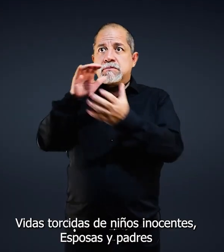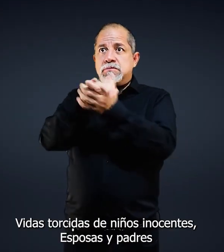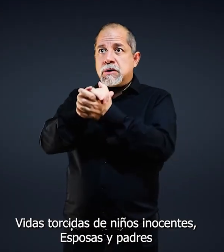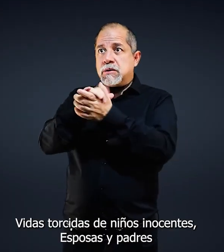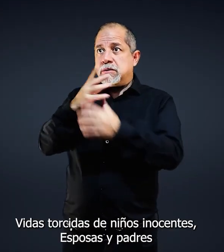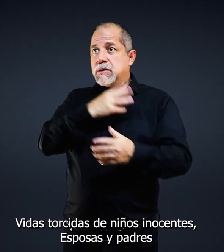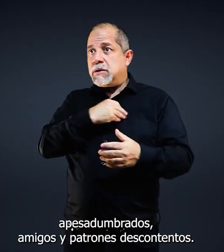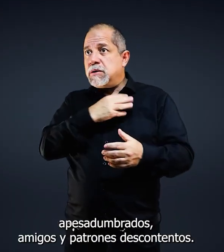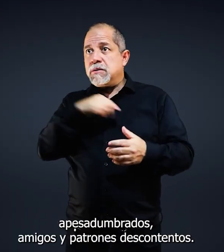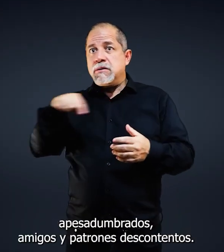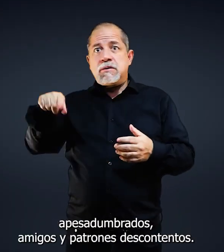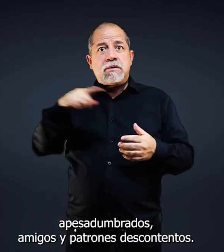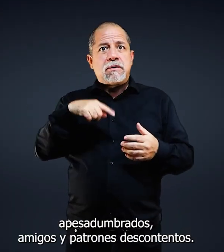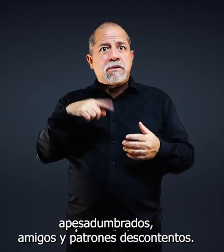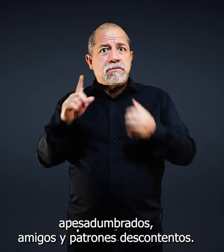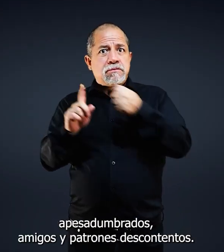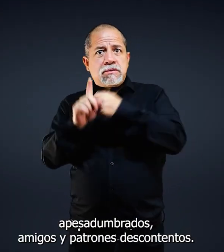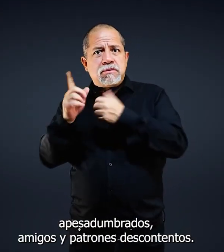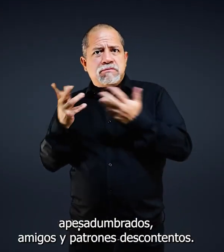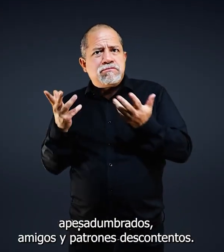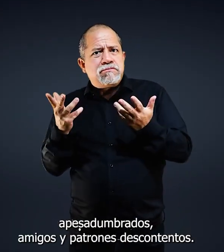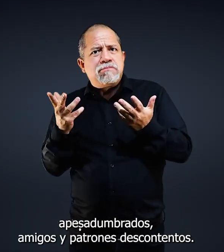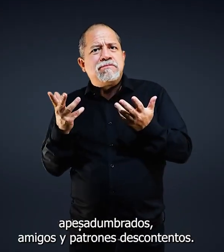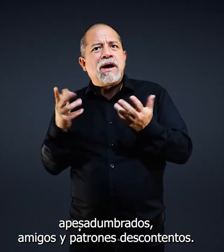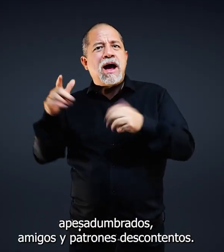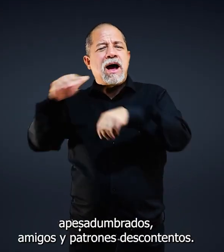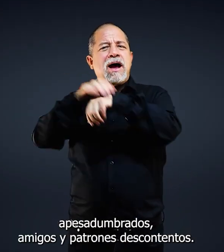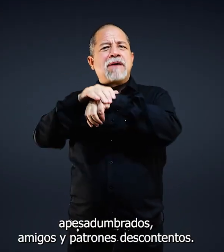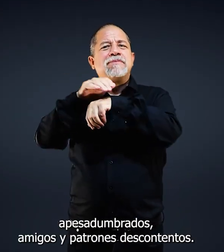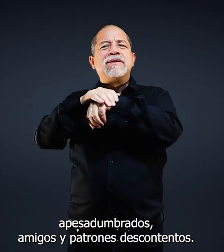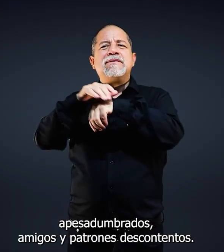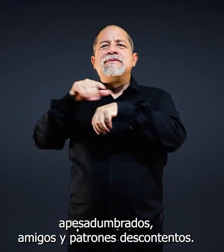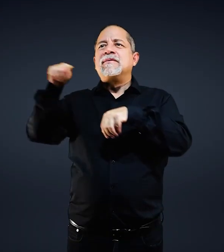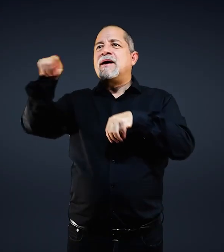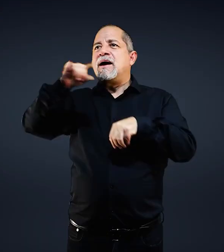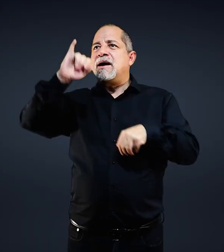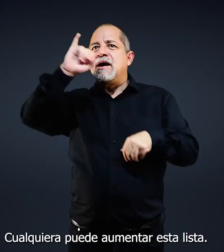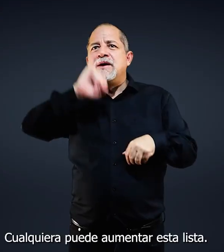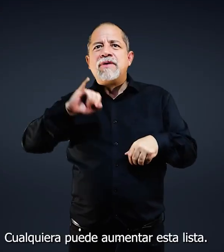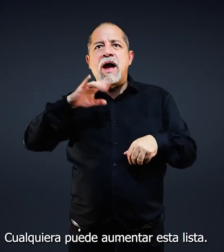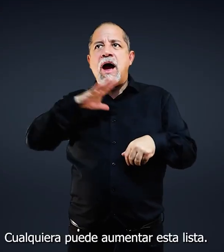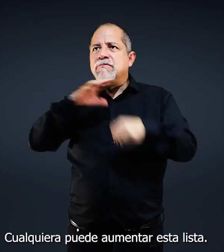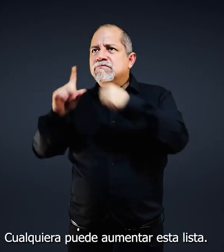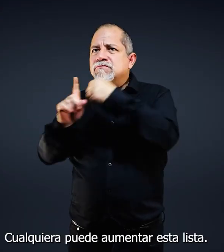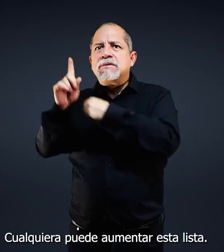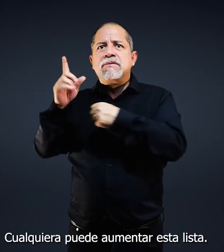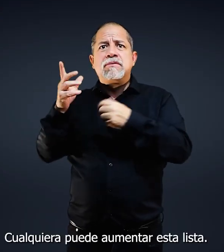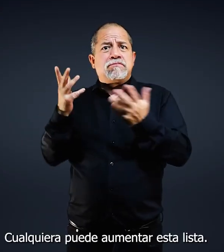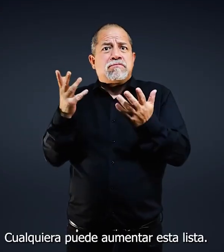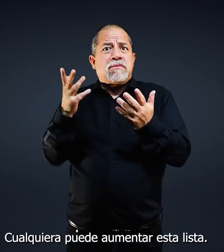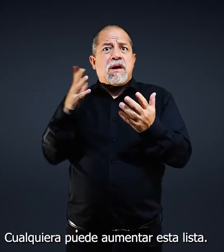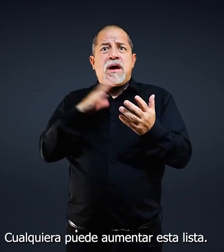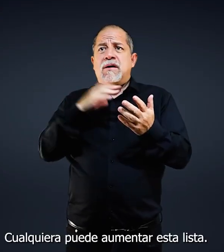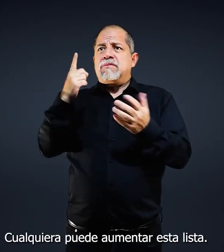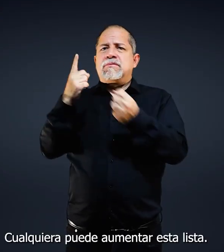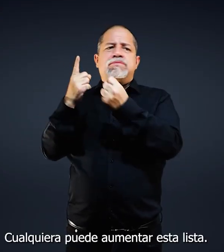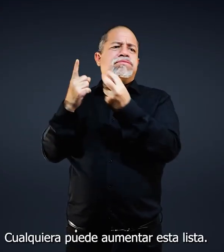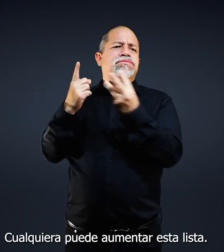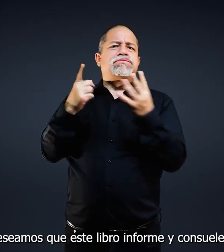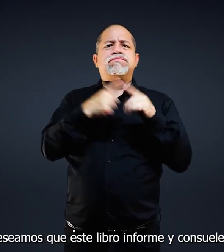padres apesadumbrados, amigos y patrones descontentos. Cualquiera puede aumentar esta lista. Deseamos